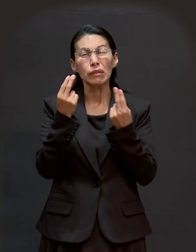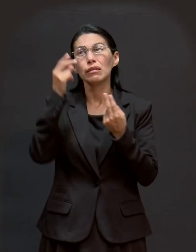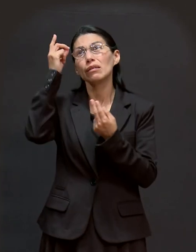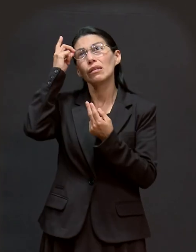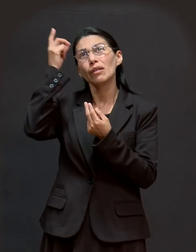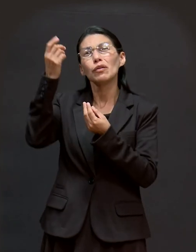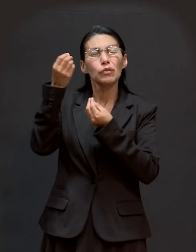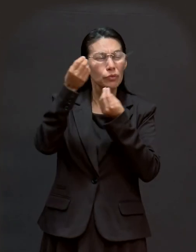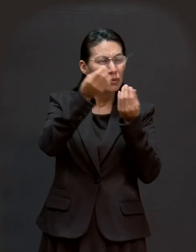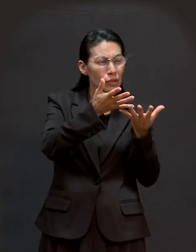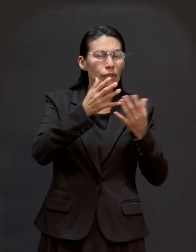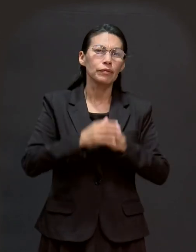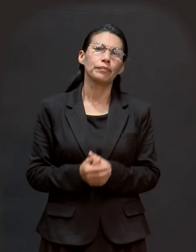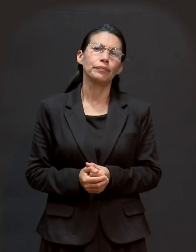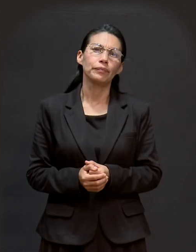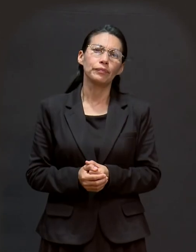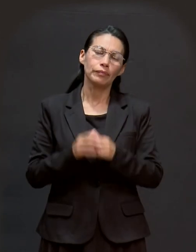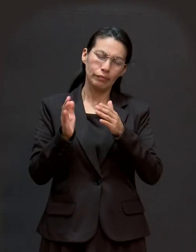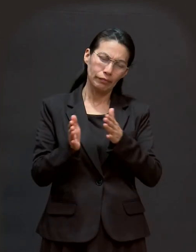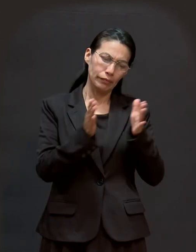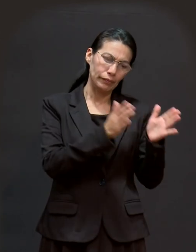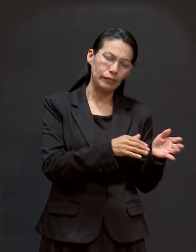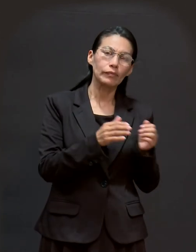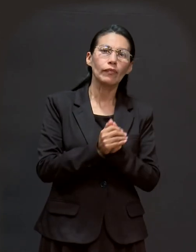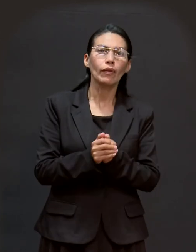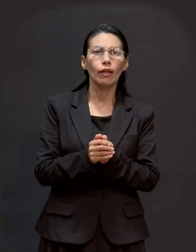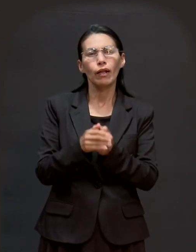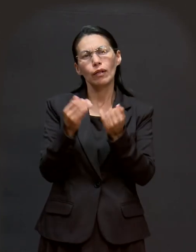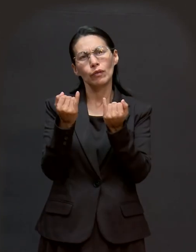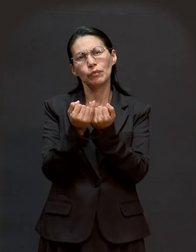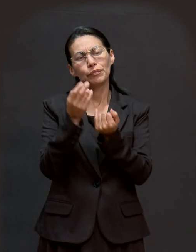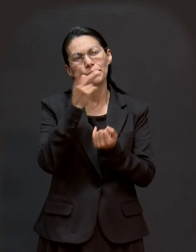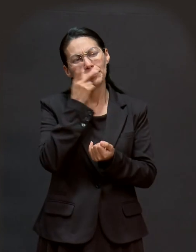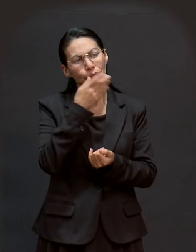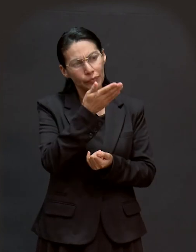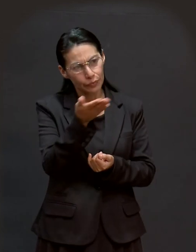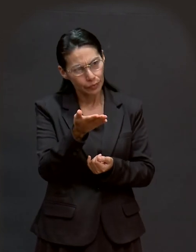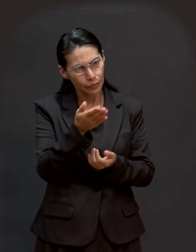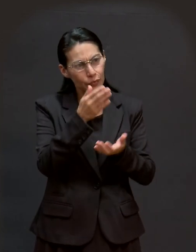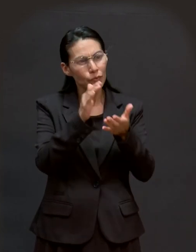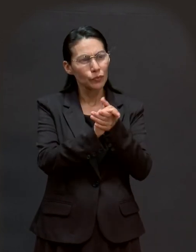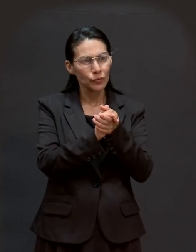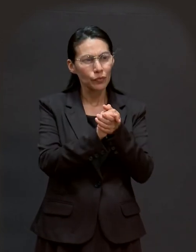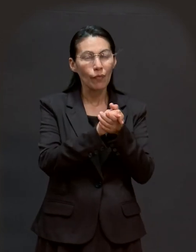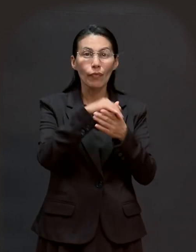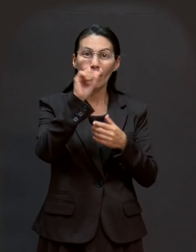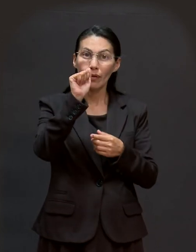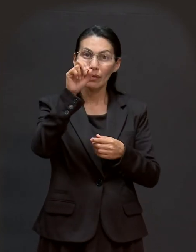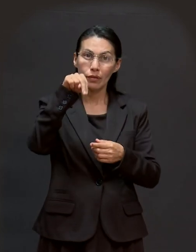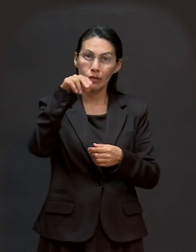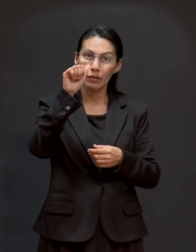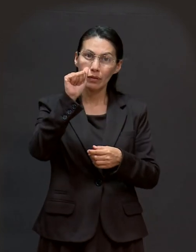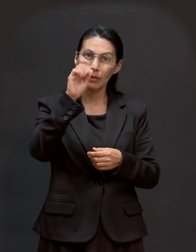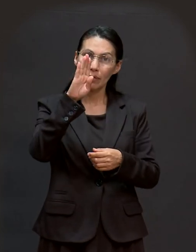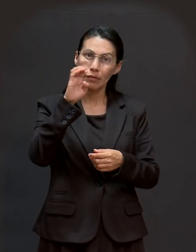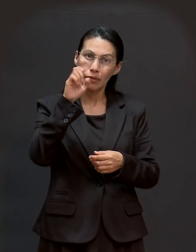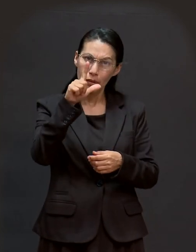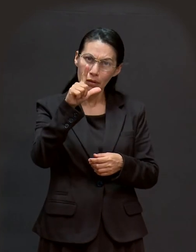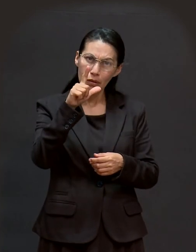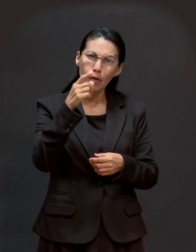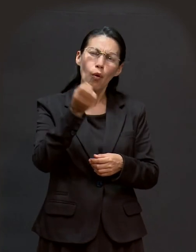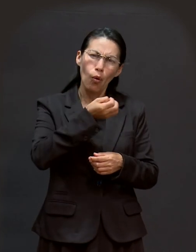ucrania también vamos a estar orando por su esposa pastor anabel van a